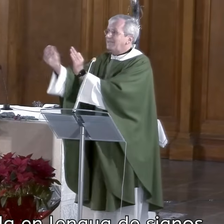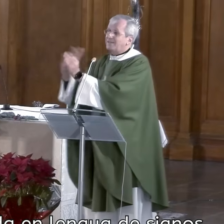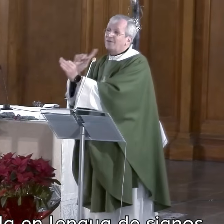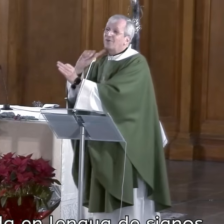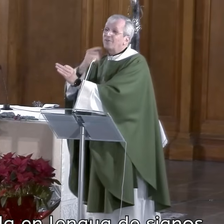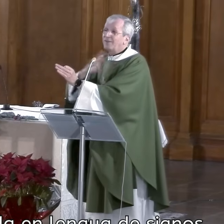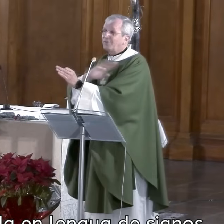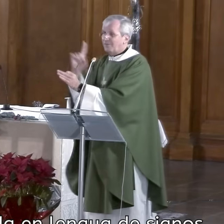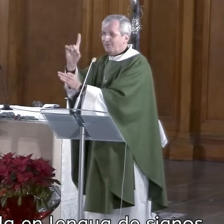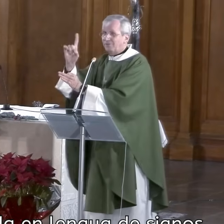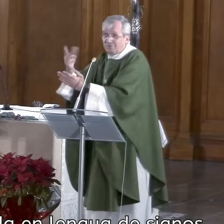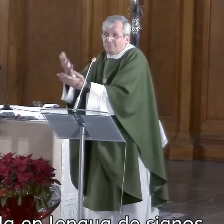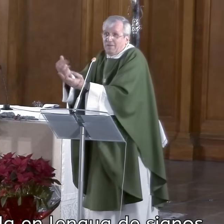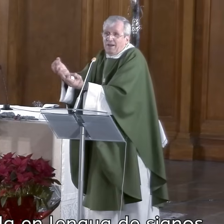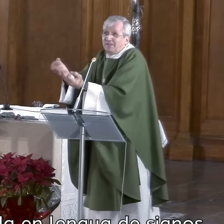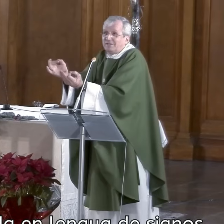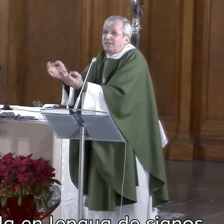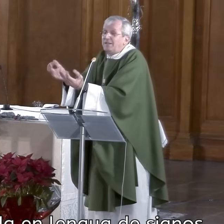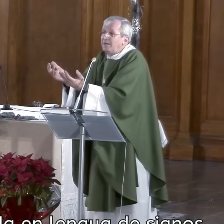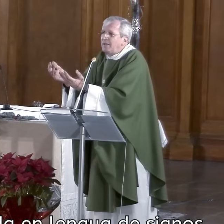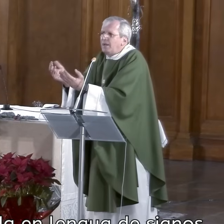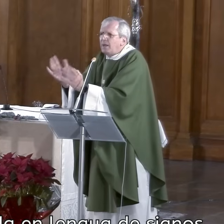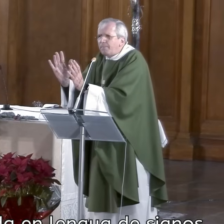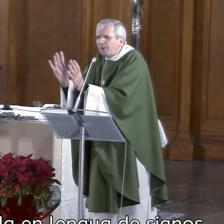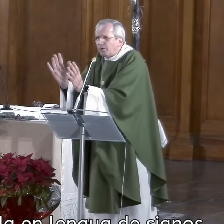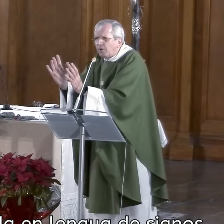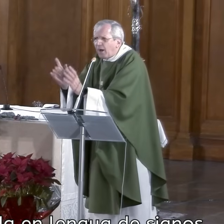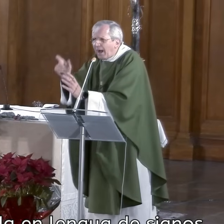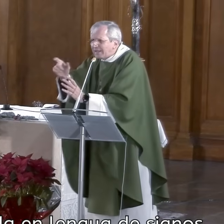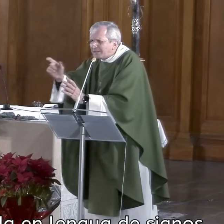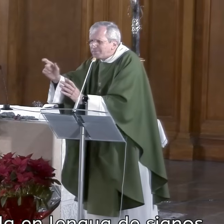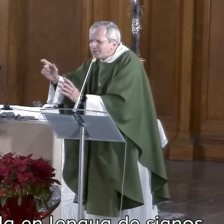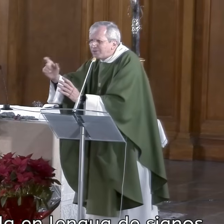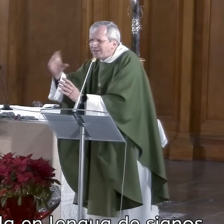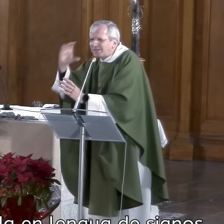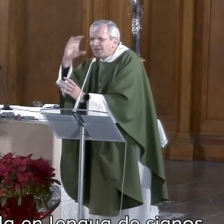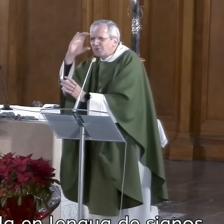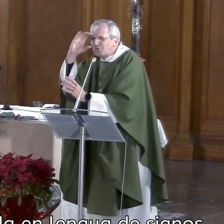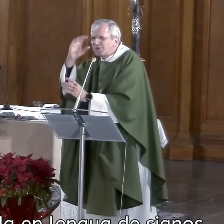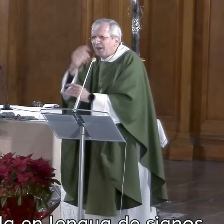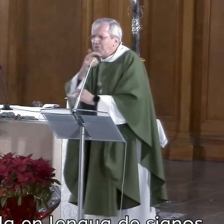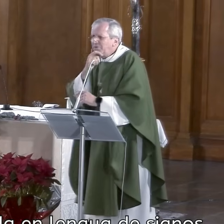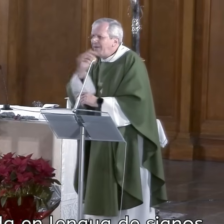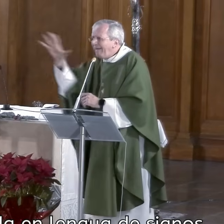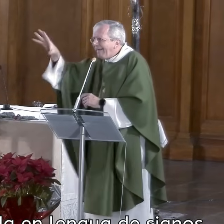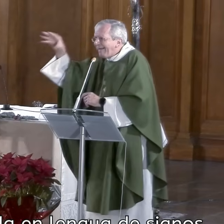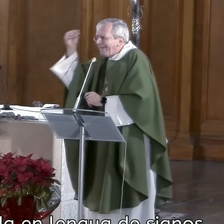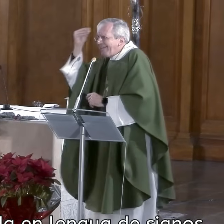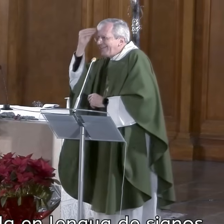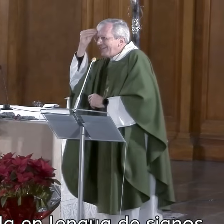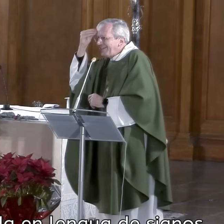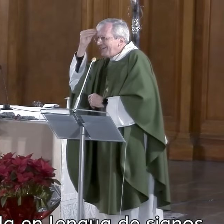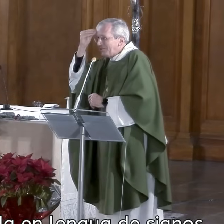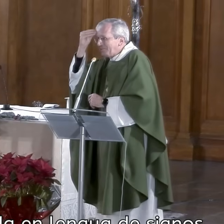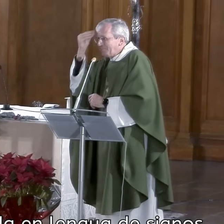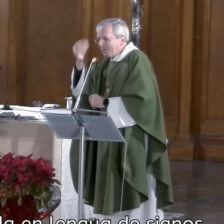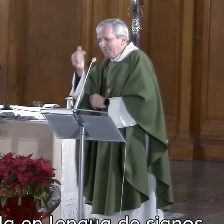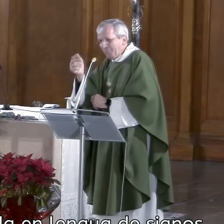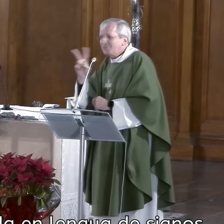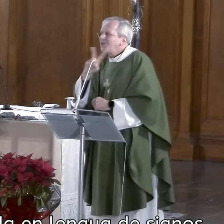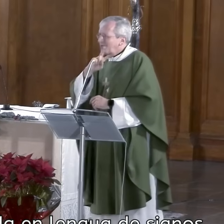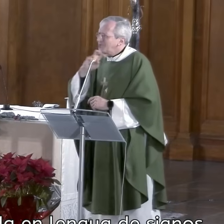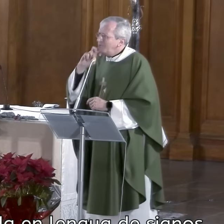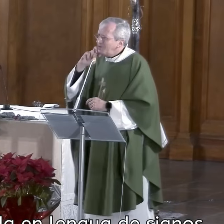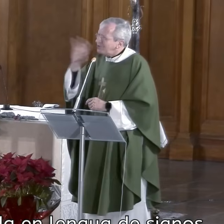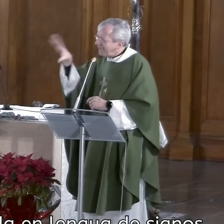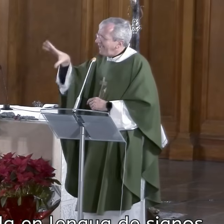este es el Cordero de Dios. Vale, sí, pero aquellas personas que lo escucharon, ¿qué entendieron?